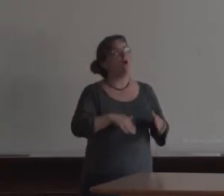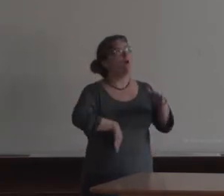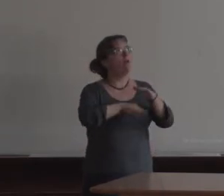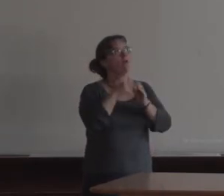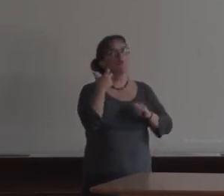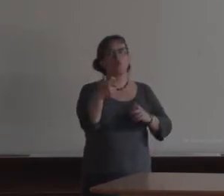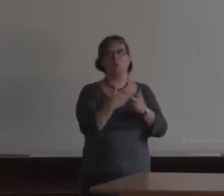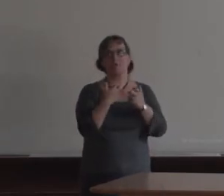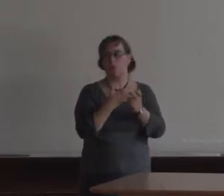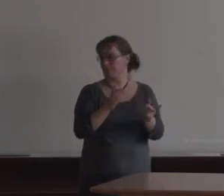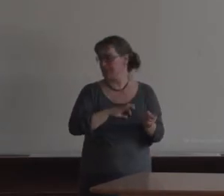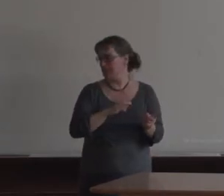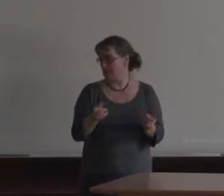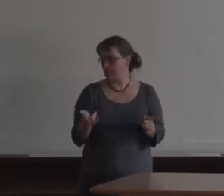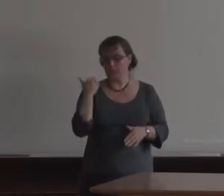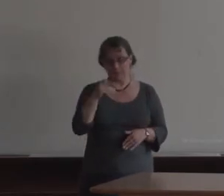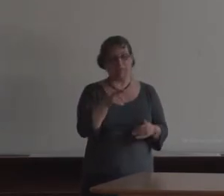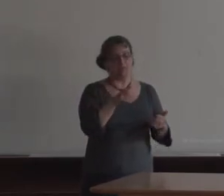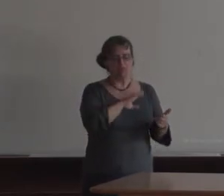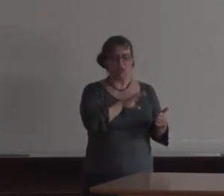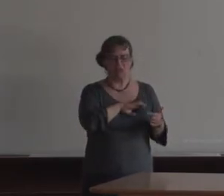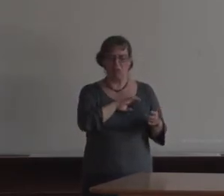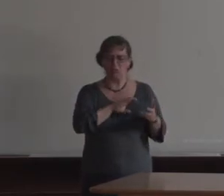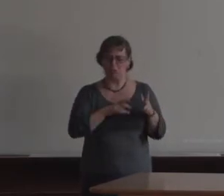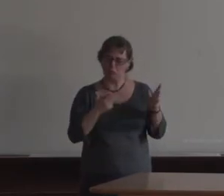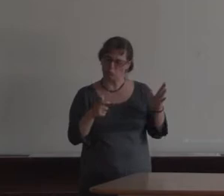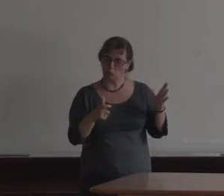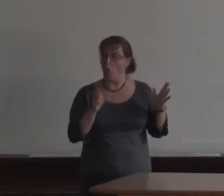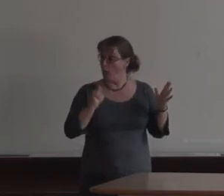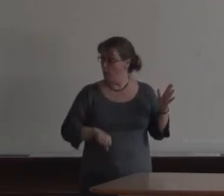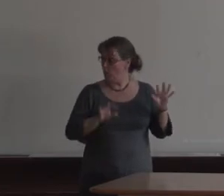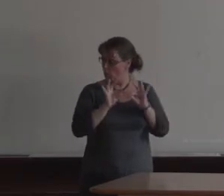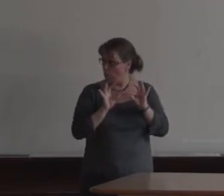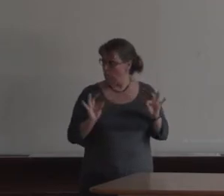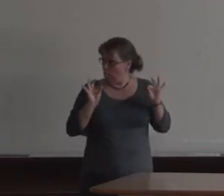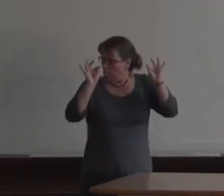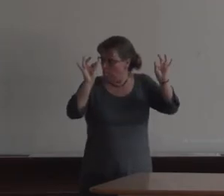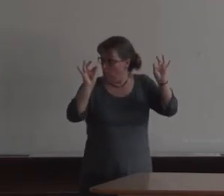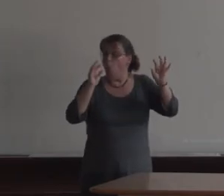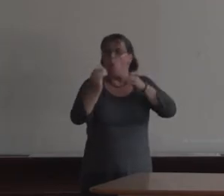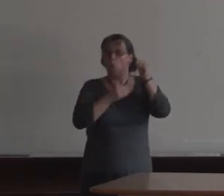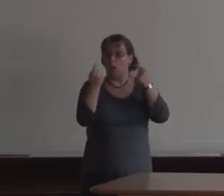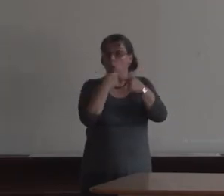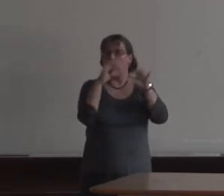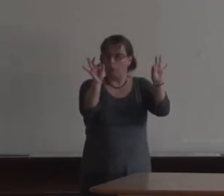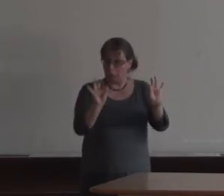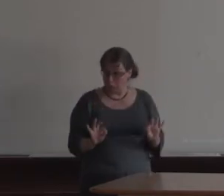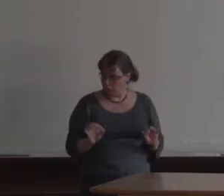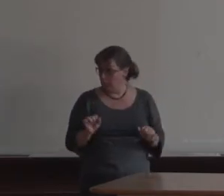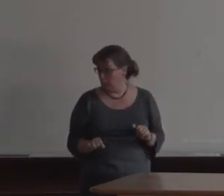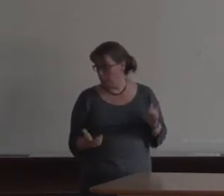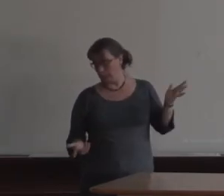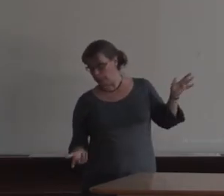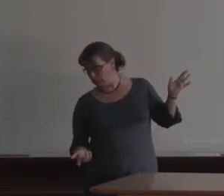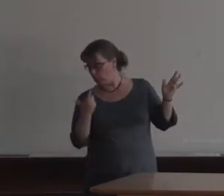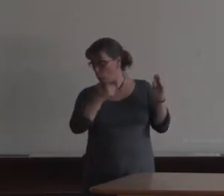200 exemples. Si une fois qu'il a atteint, on peut l'augmenter. Peut-être vous pouvez la mettre une valeur faible en local et puis sur l'intégration continue, de mettre une valeur